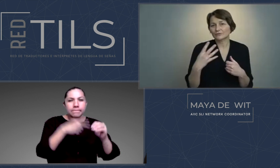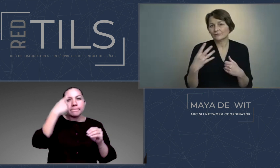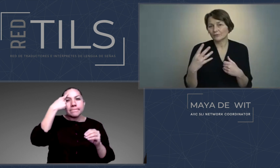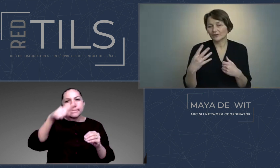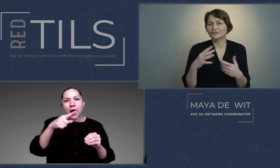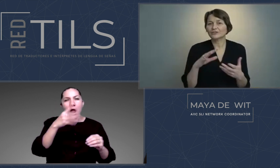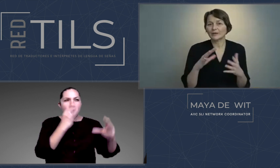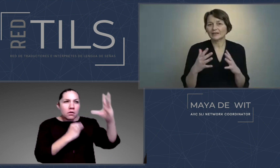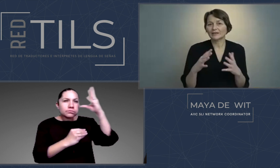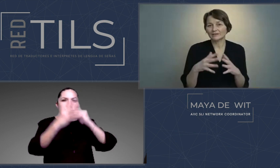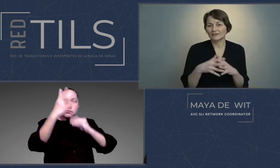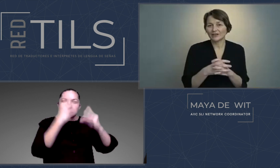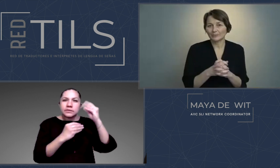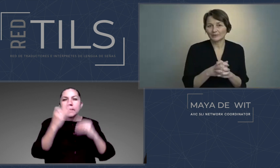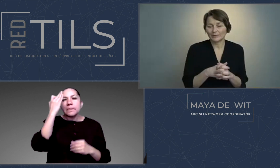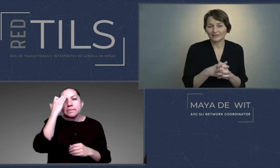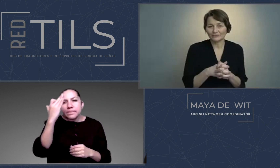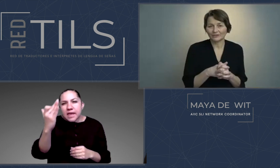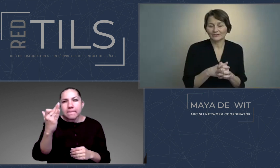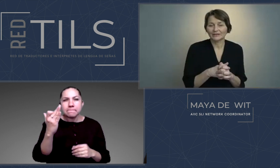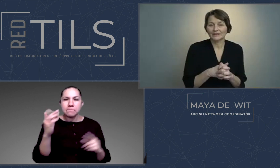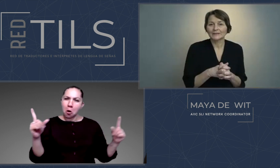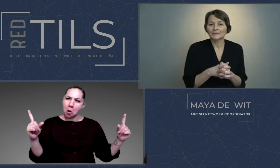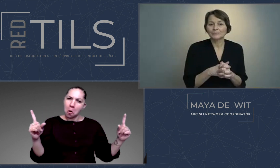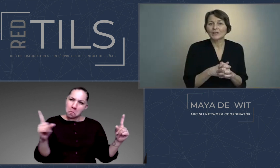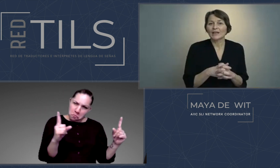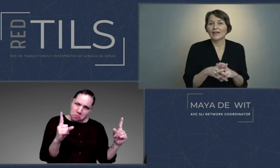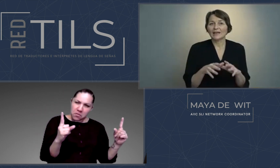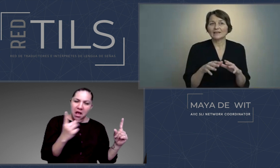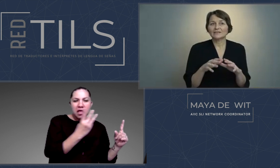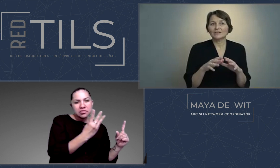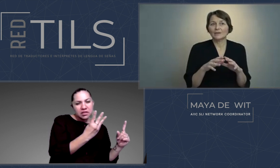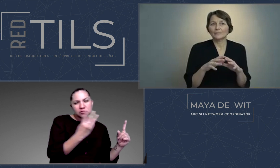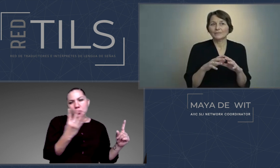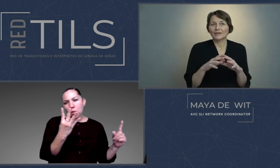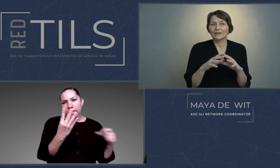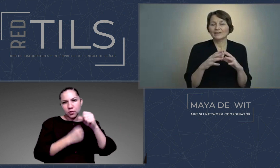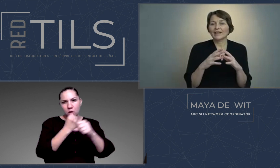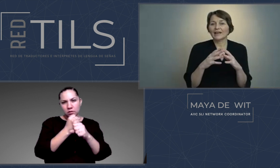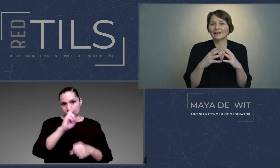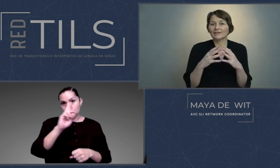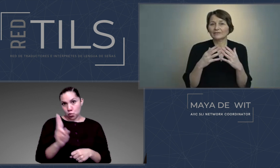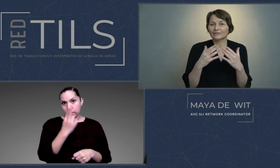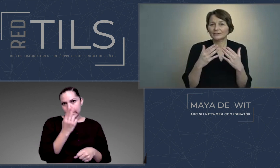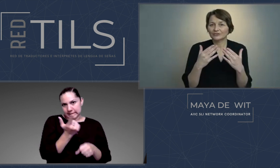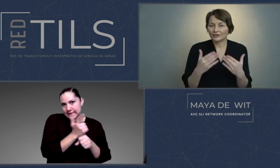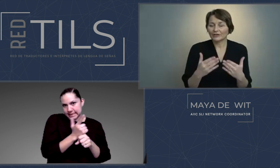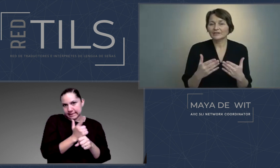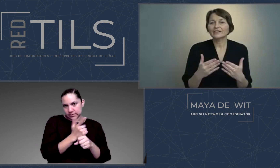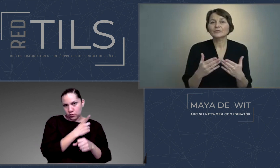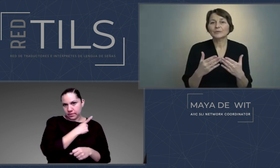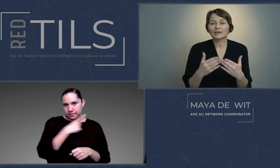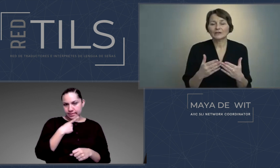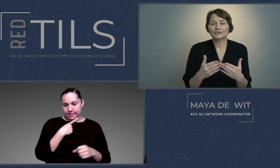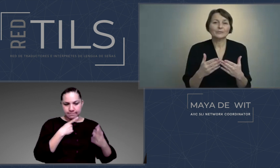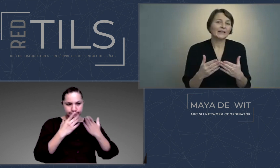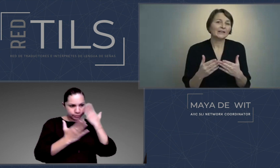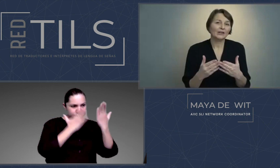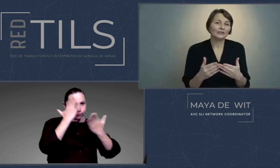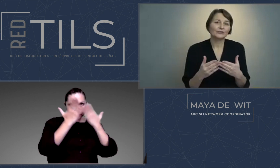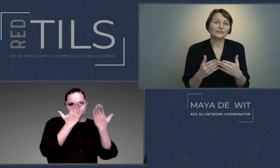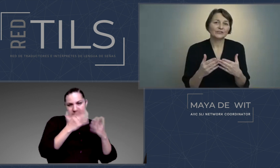programas de licenciatura de 3 o de 4 años, dependiendo del tipo de licenciatura que se persiga.